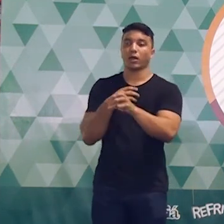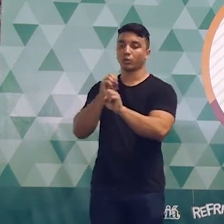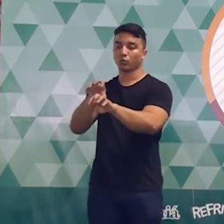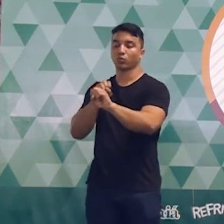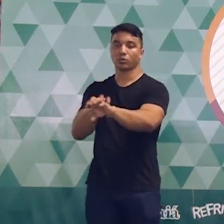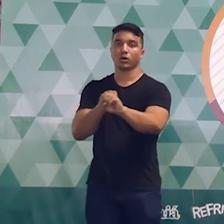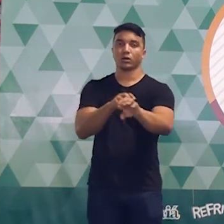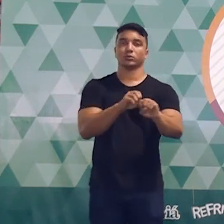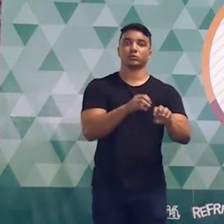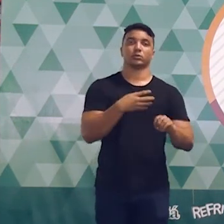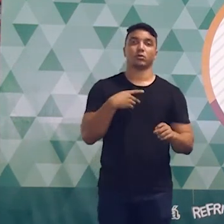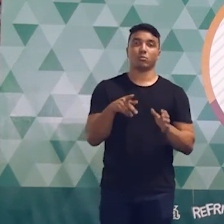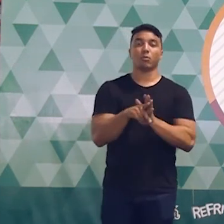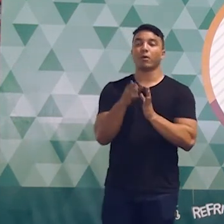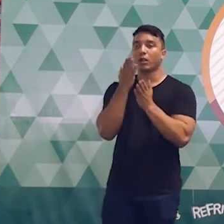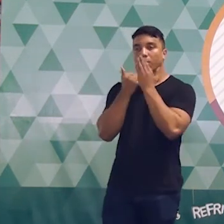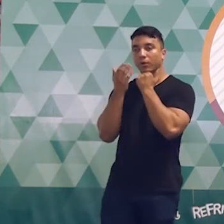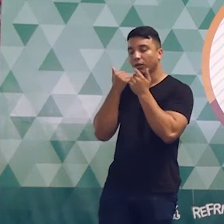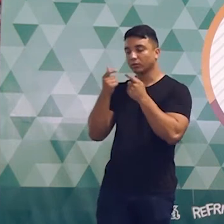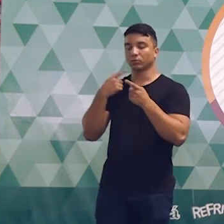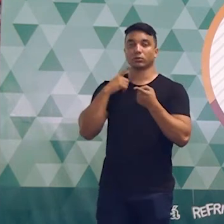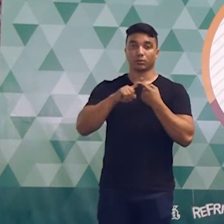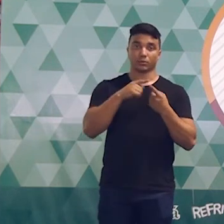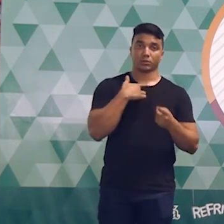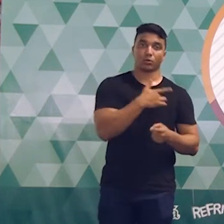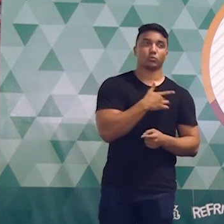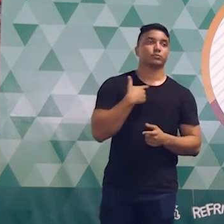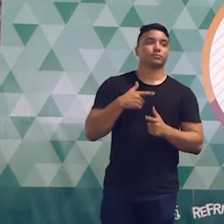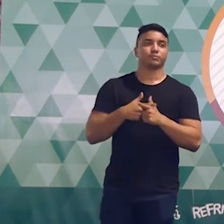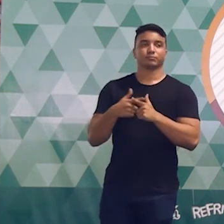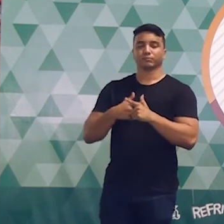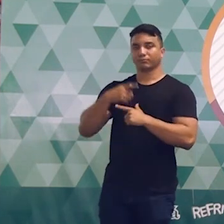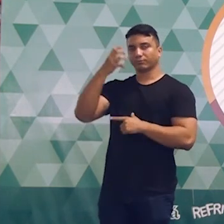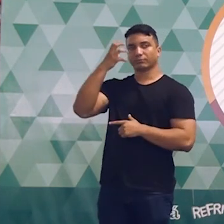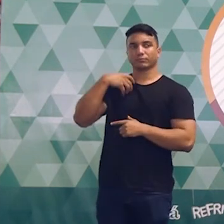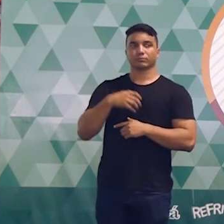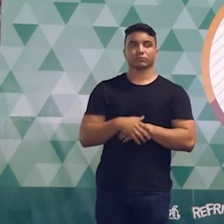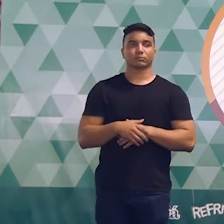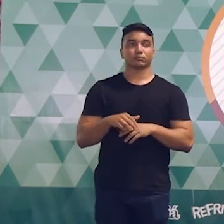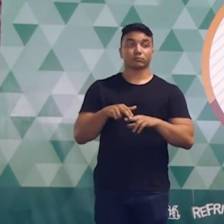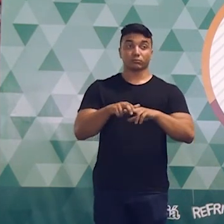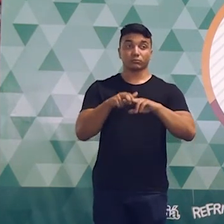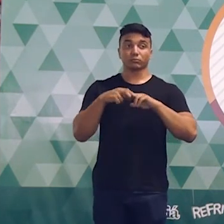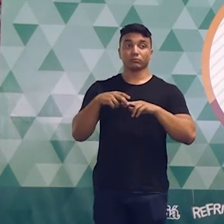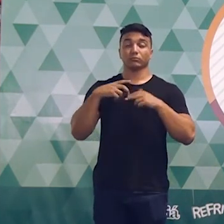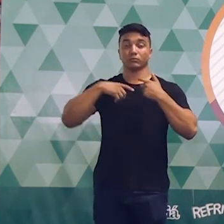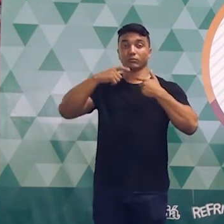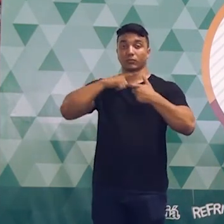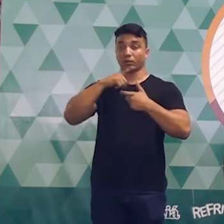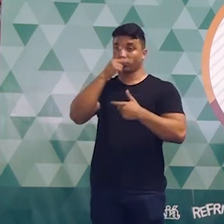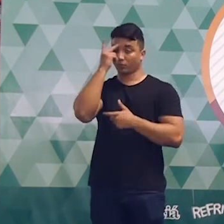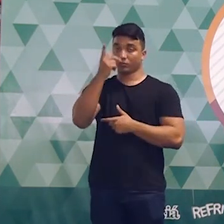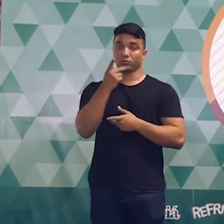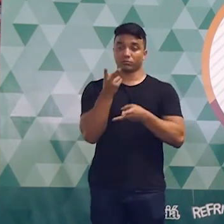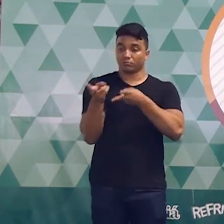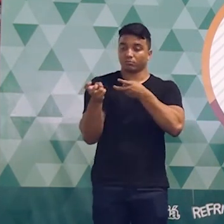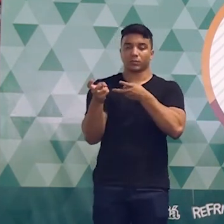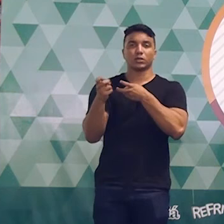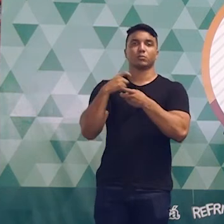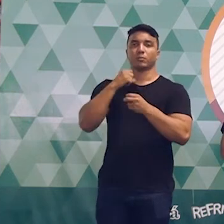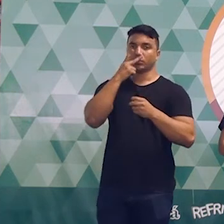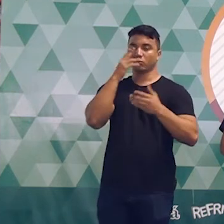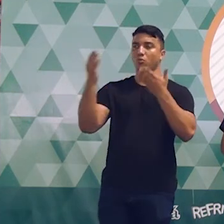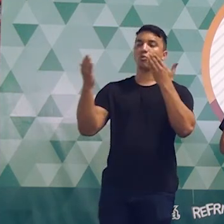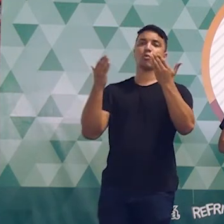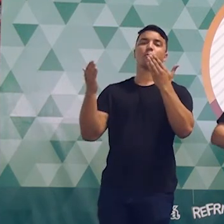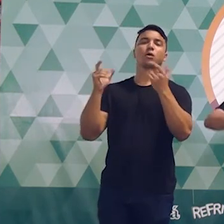Educação, a parte de alimentação, de saúde, tudo é muito problemático, certo? É por isso que às vezes a gente vê o pessoal também fazer muitas